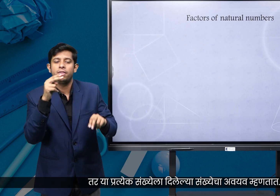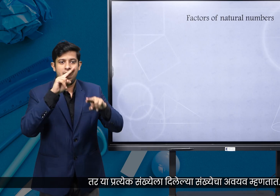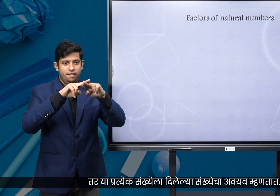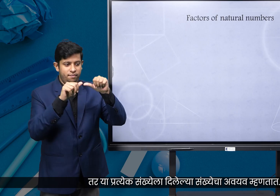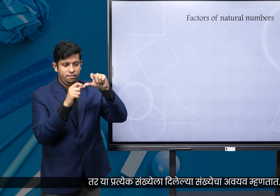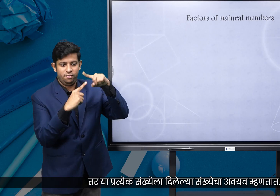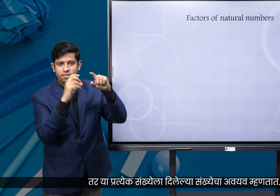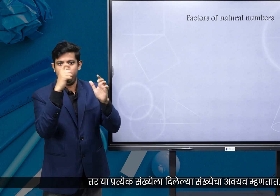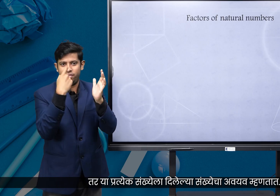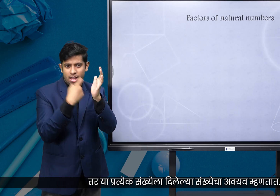अवयव म्हणतात.